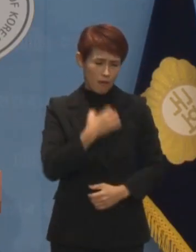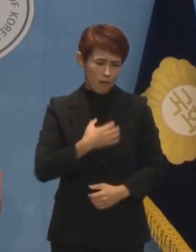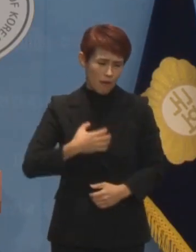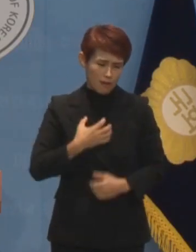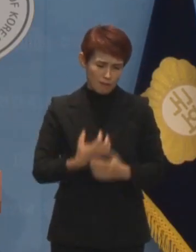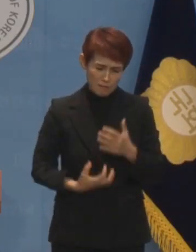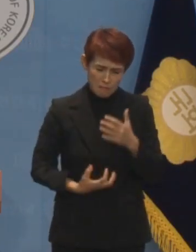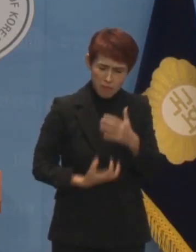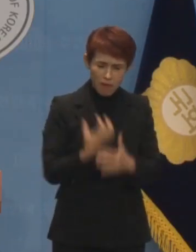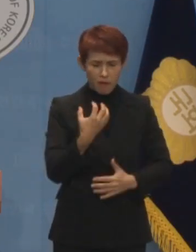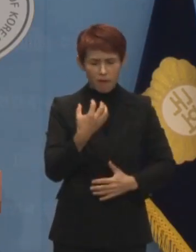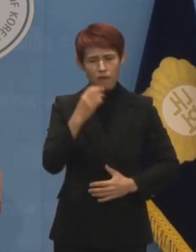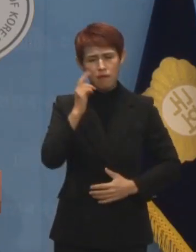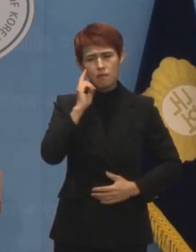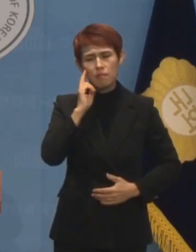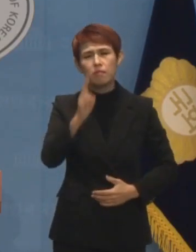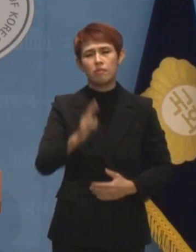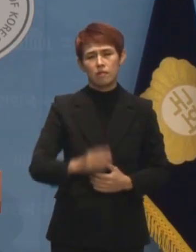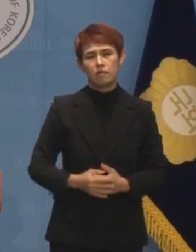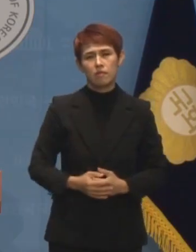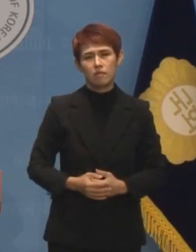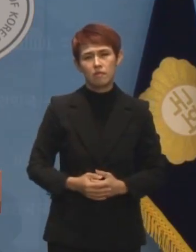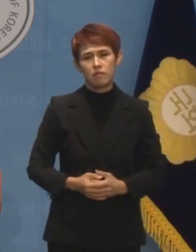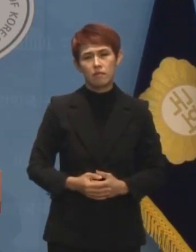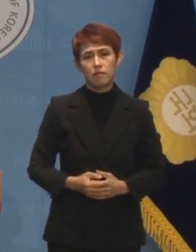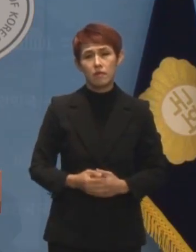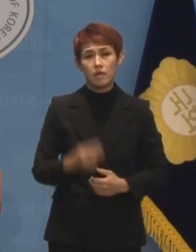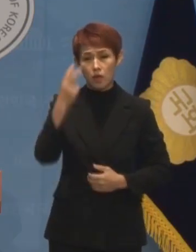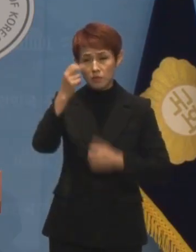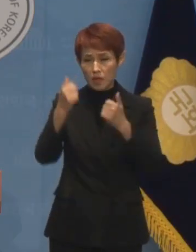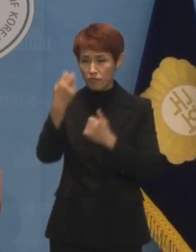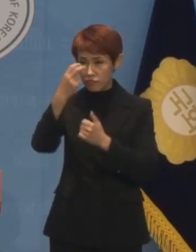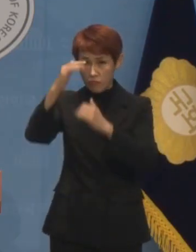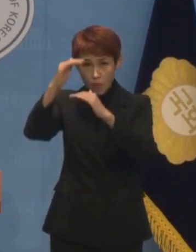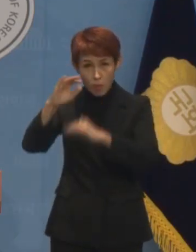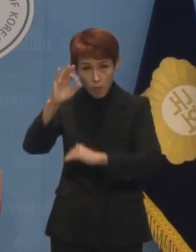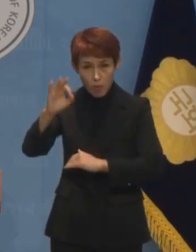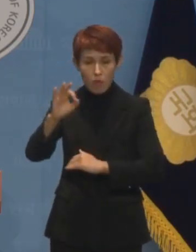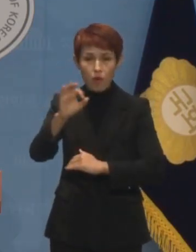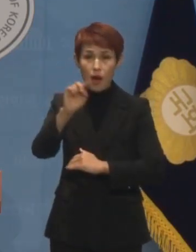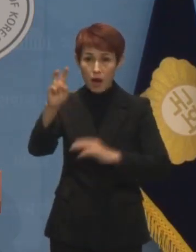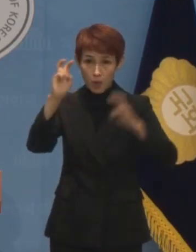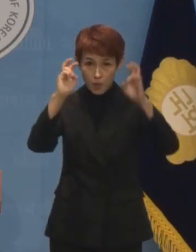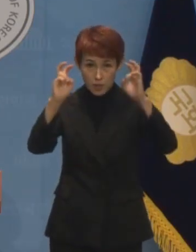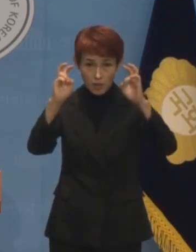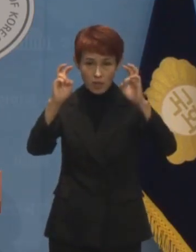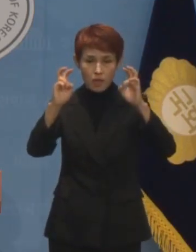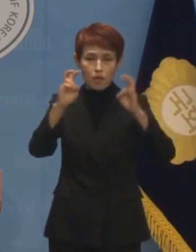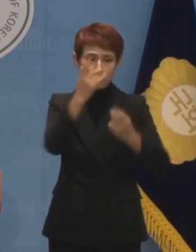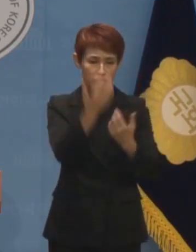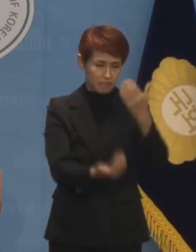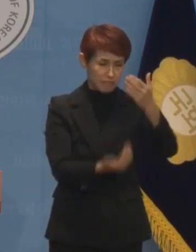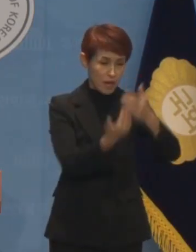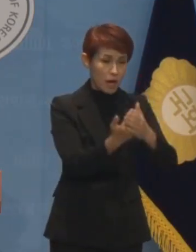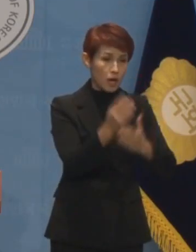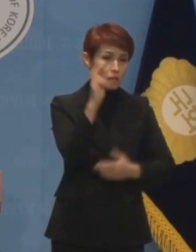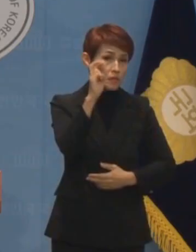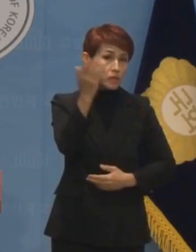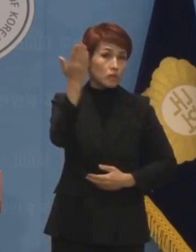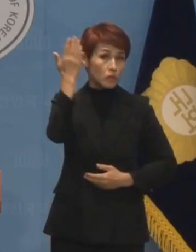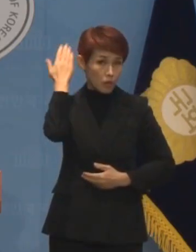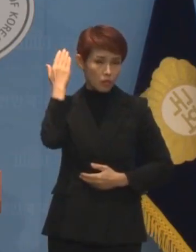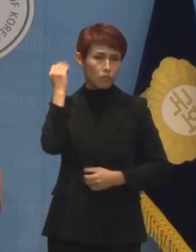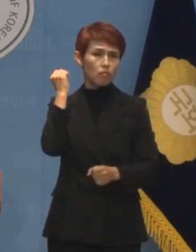상상할 수 없을 정도입니다. 검찰 수사에 따르면 아리셀은 화재 발생 20일 전부터 전지의